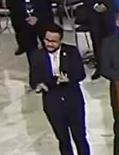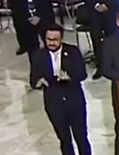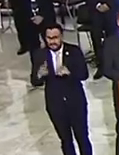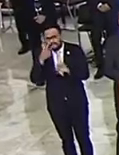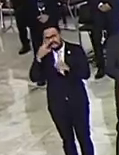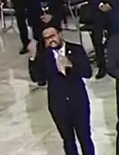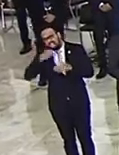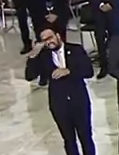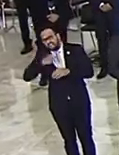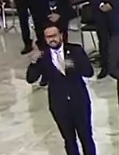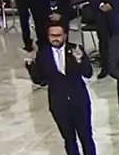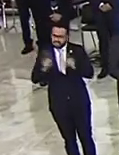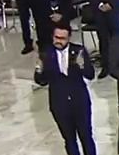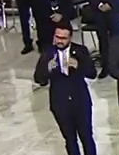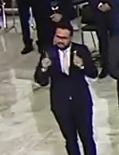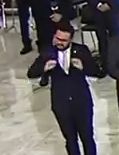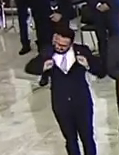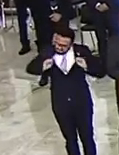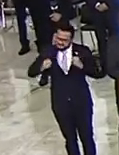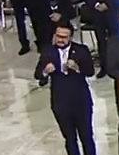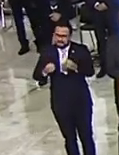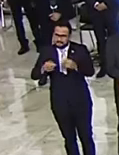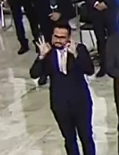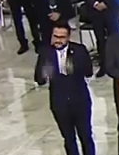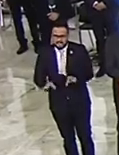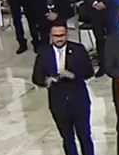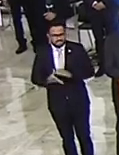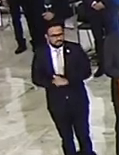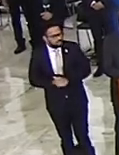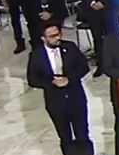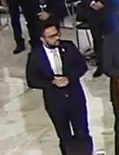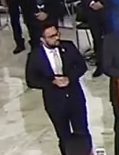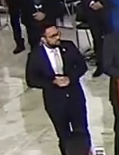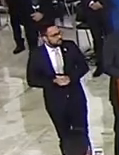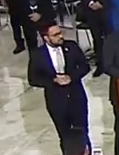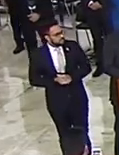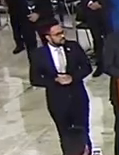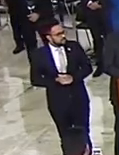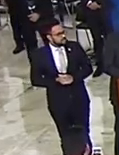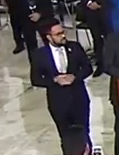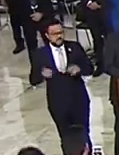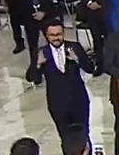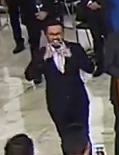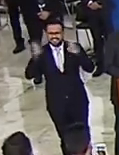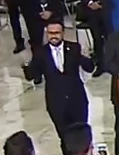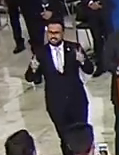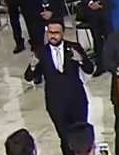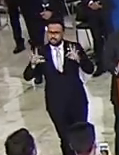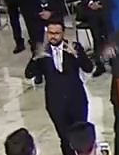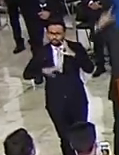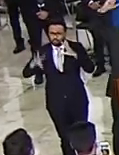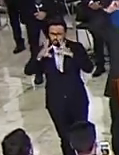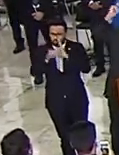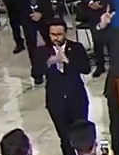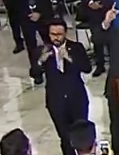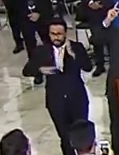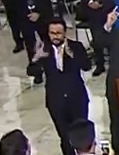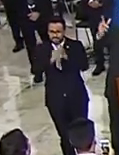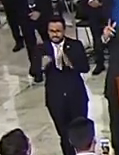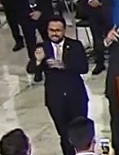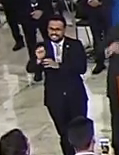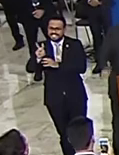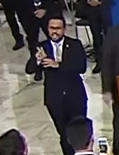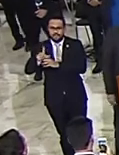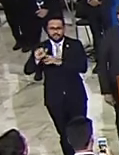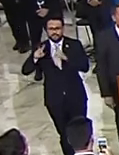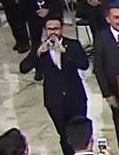brocha. Tem que ser um brado de selva para valer, né? Então vamos lá. Tudo pela Amazônia?